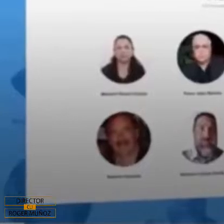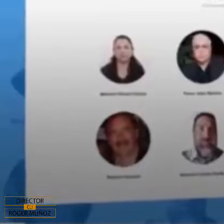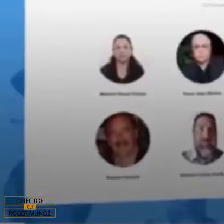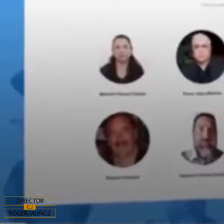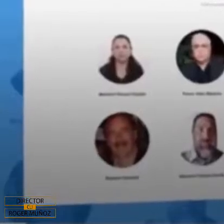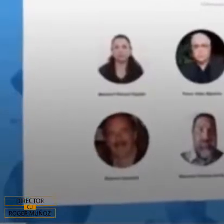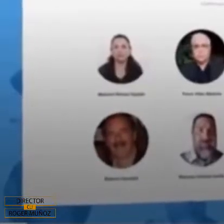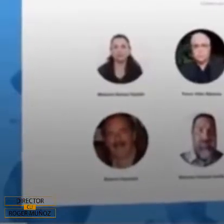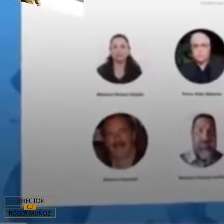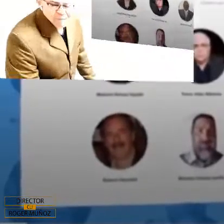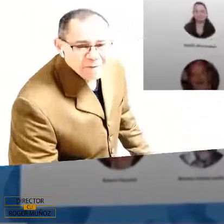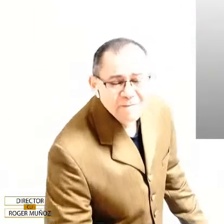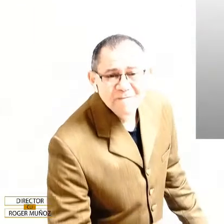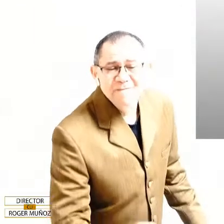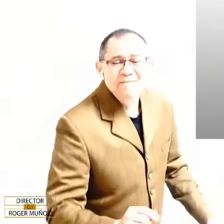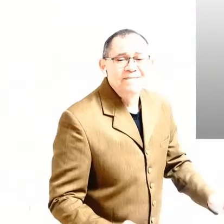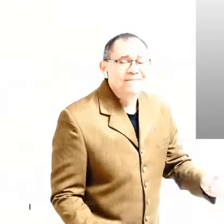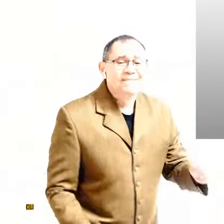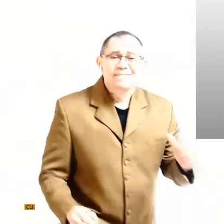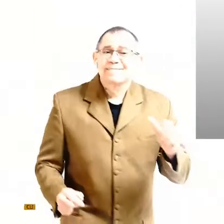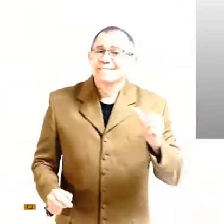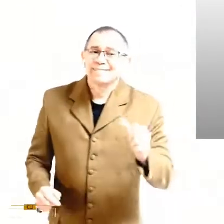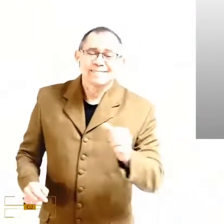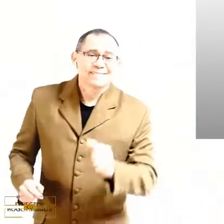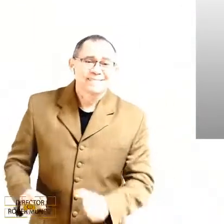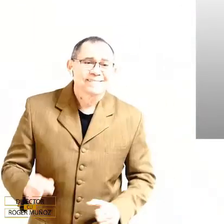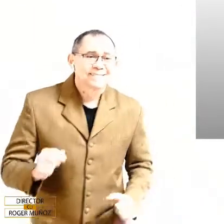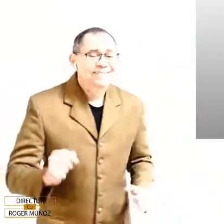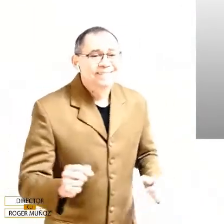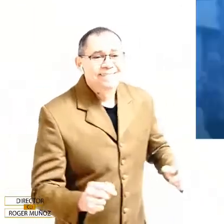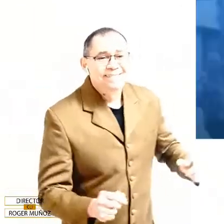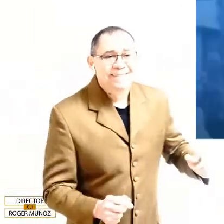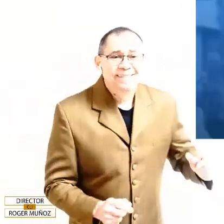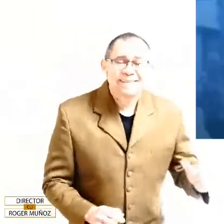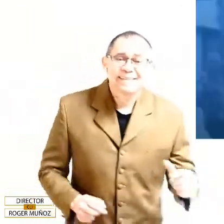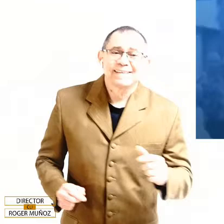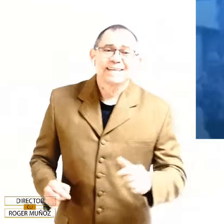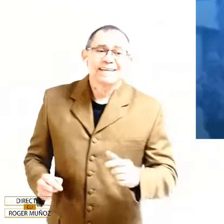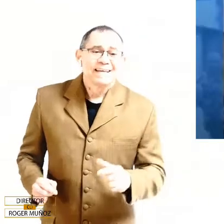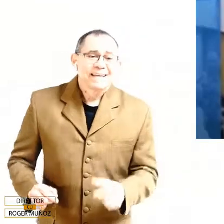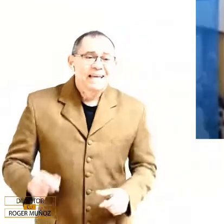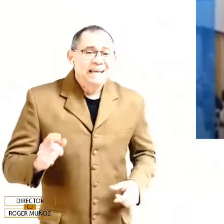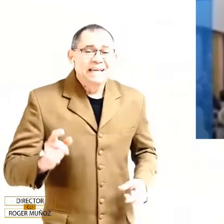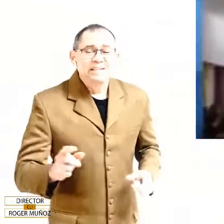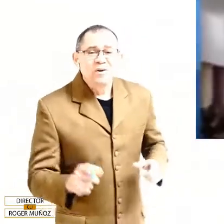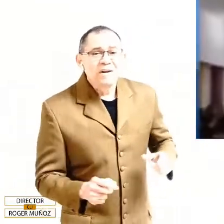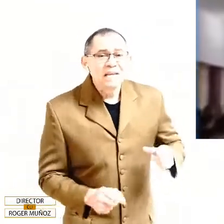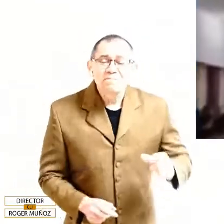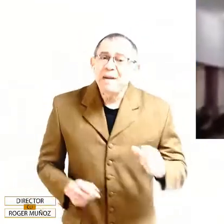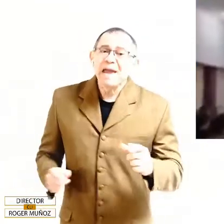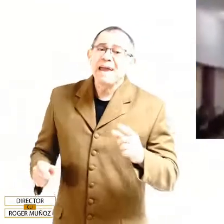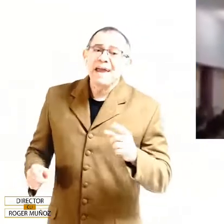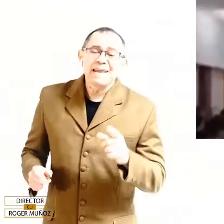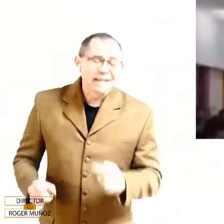Nacional se está expandiendo en todo lugar. Cristo